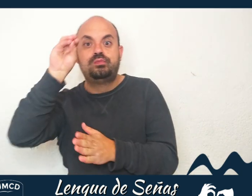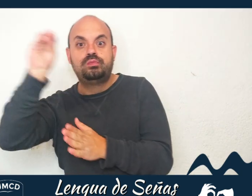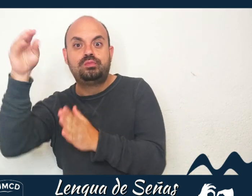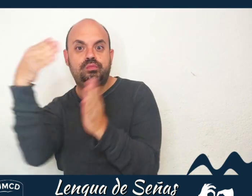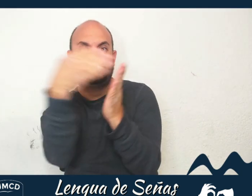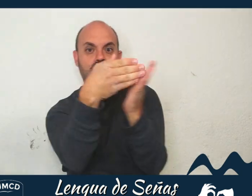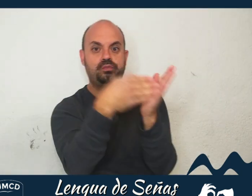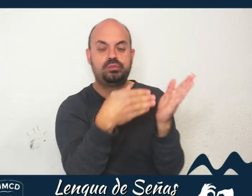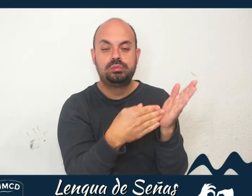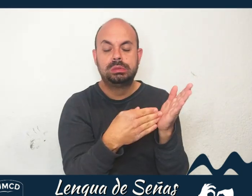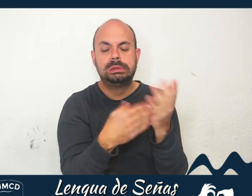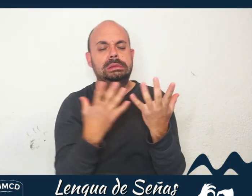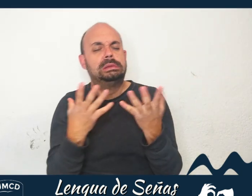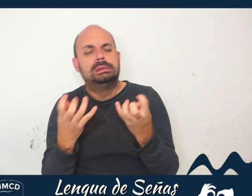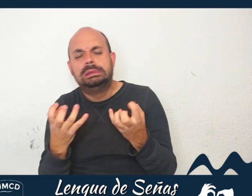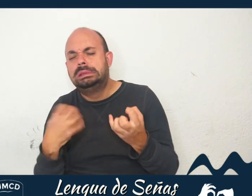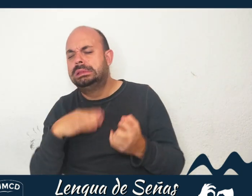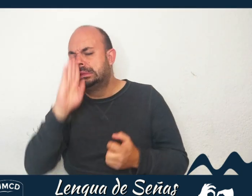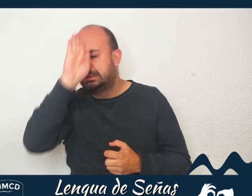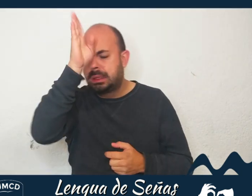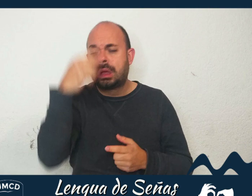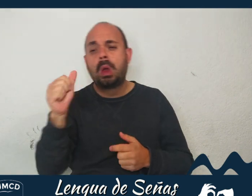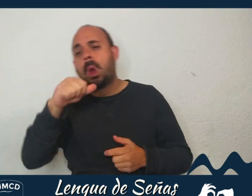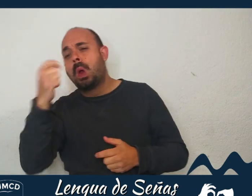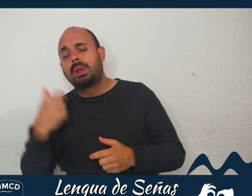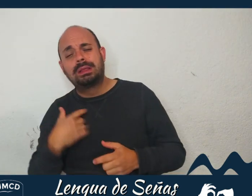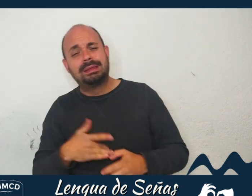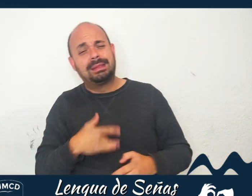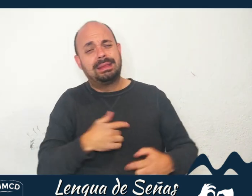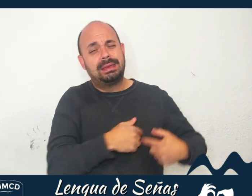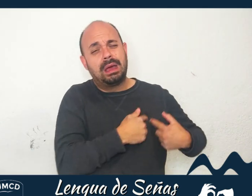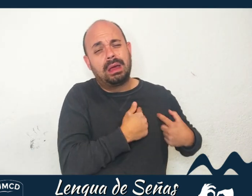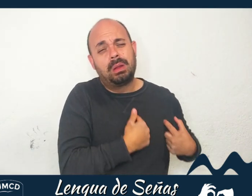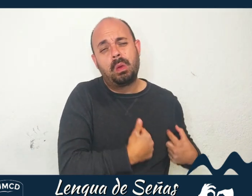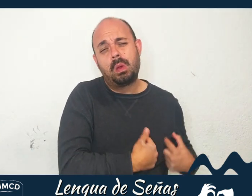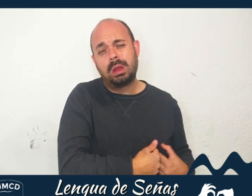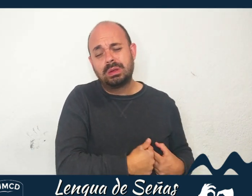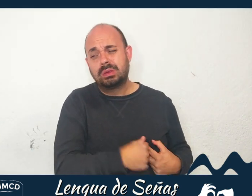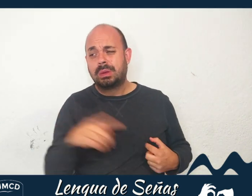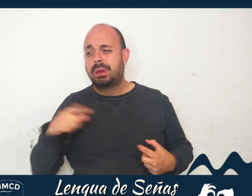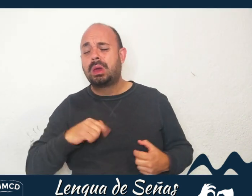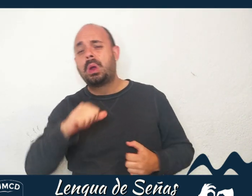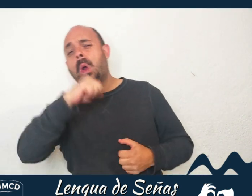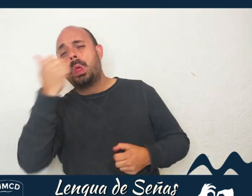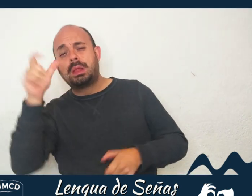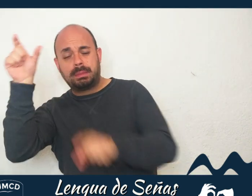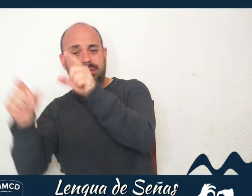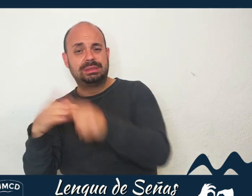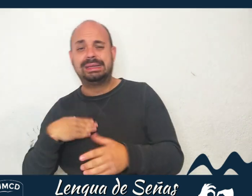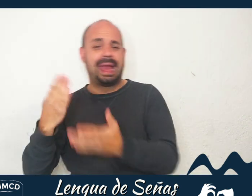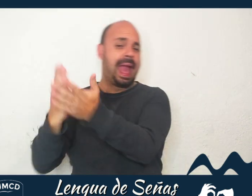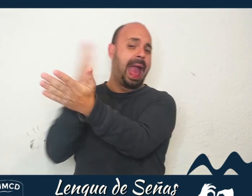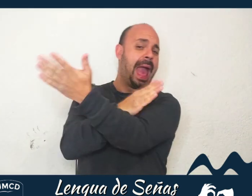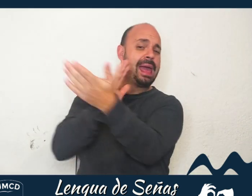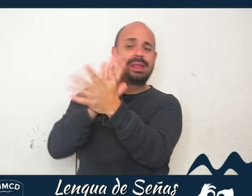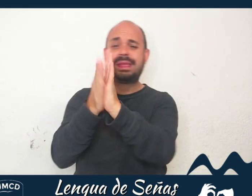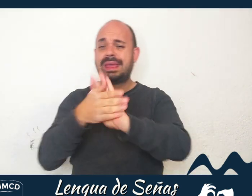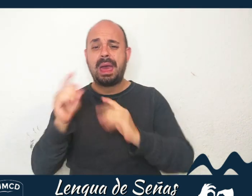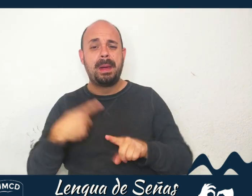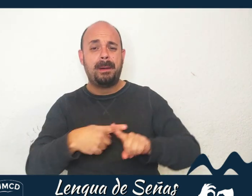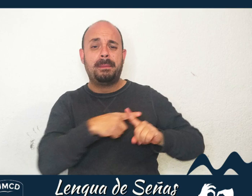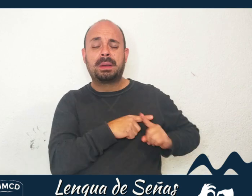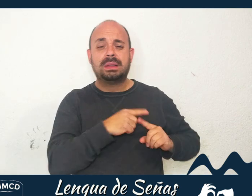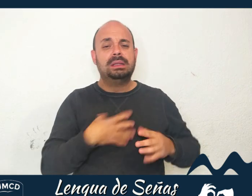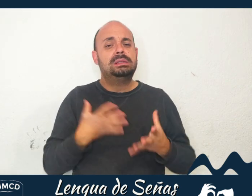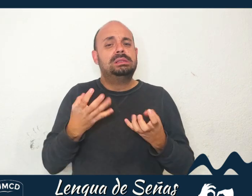Evangelio, y sobre todo, él era muy sensible porque tenía una compasión por aquellos que no habían conocido del amor